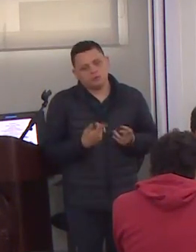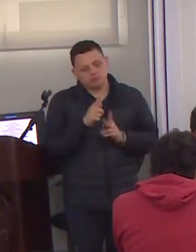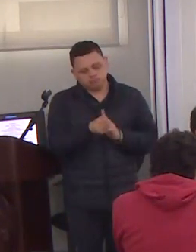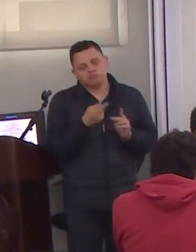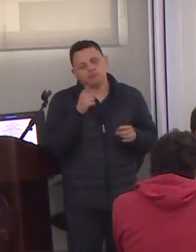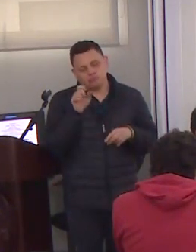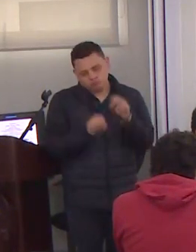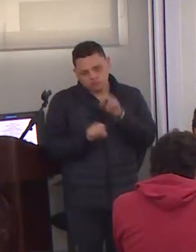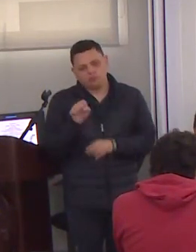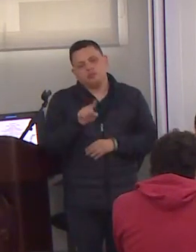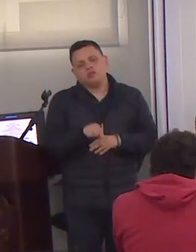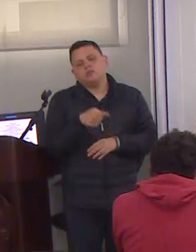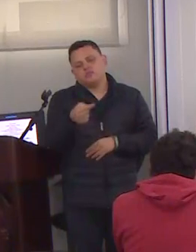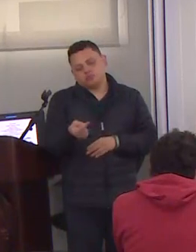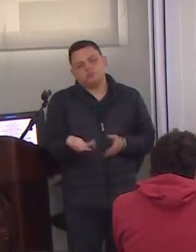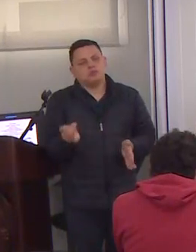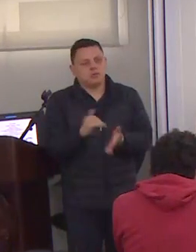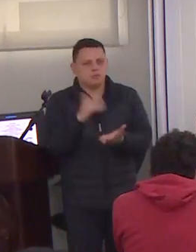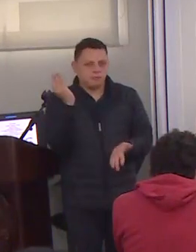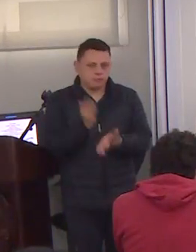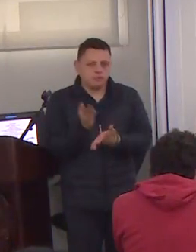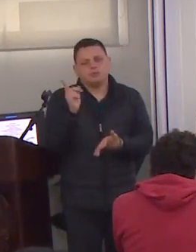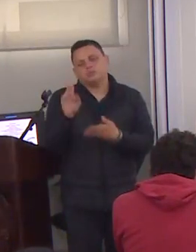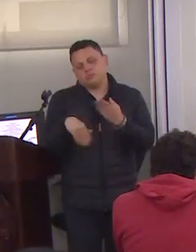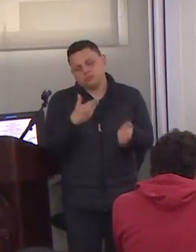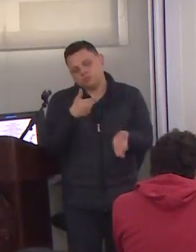vez y termina afuera de la institución